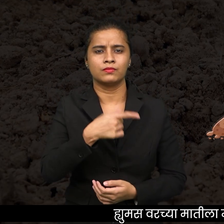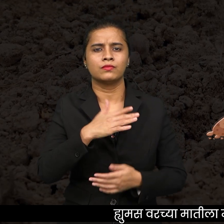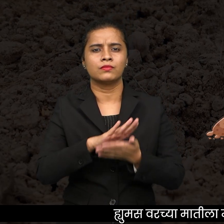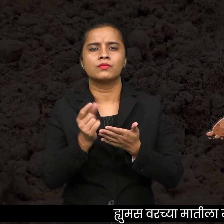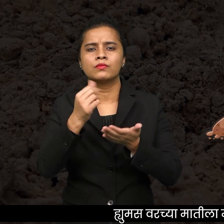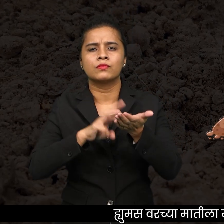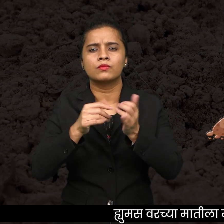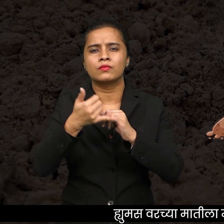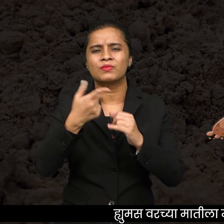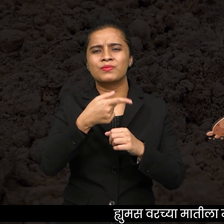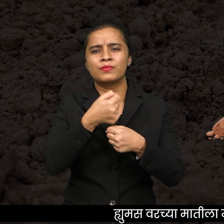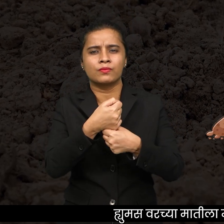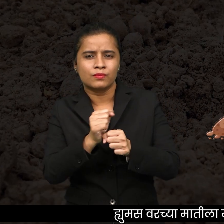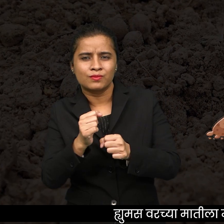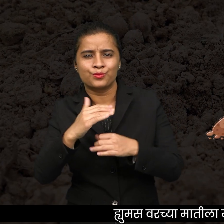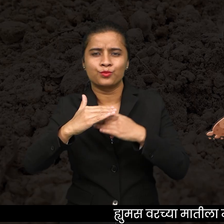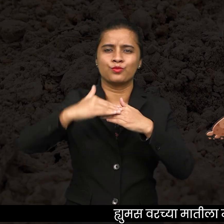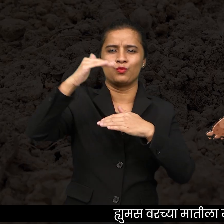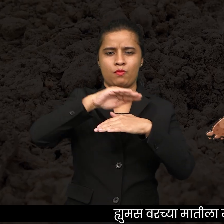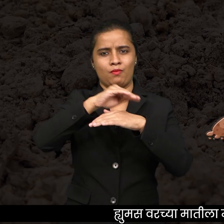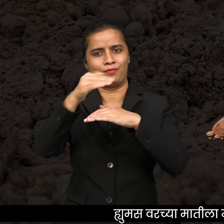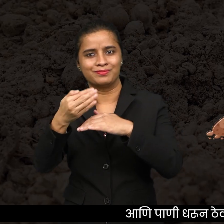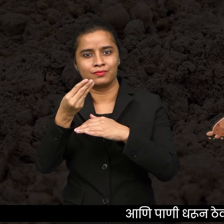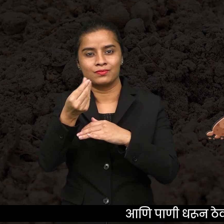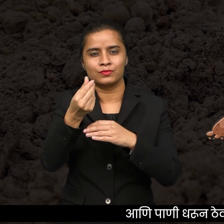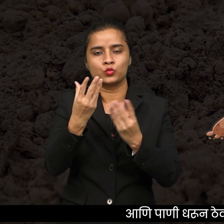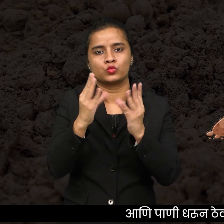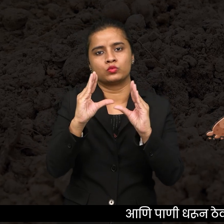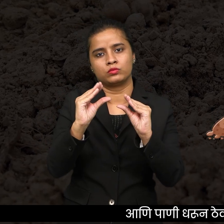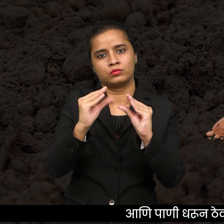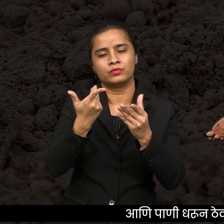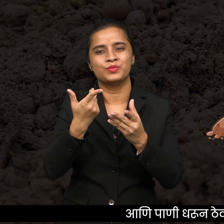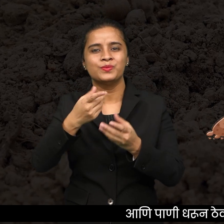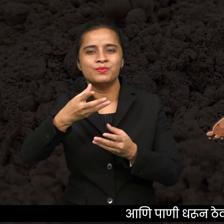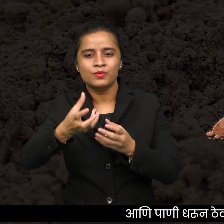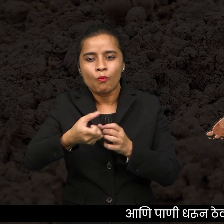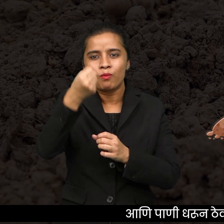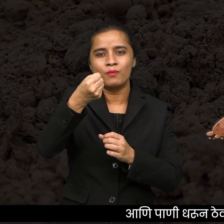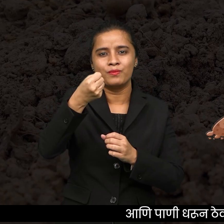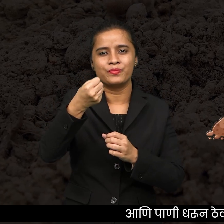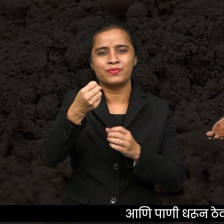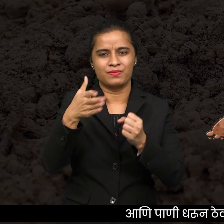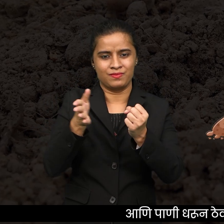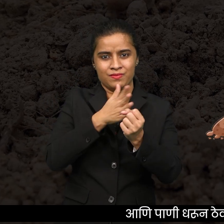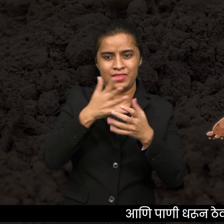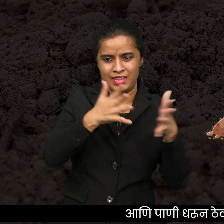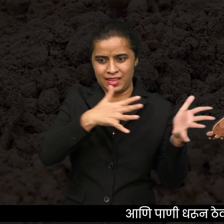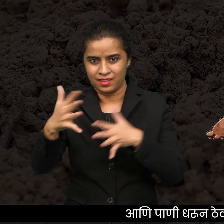ह्युमस मातीला मऊ बनवते आणि पुरेशी हवा व पाणी धरून ठेवण्यासाठी सच्छिद्र